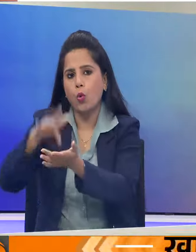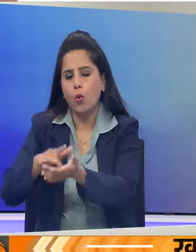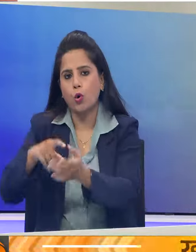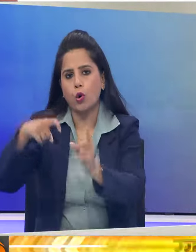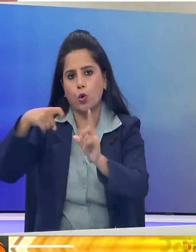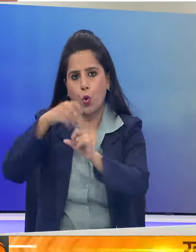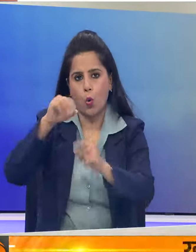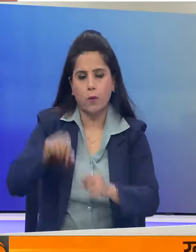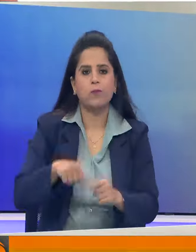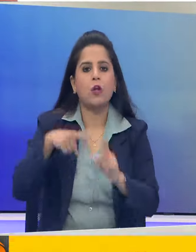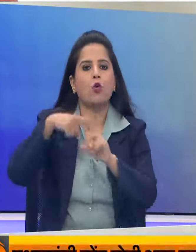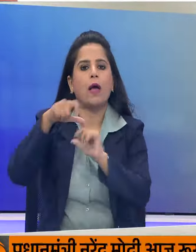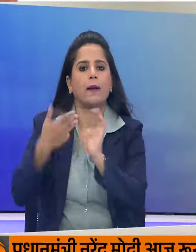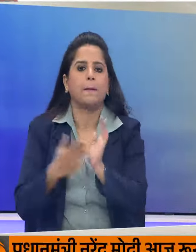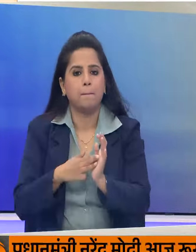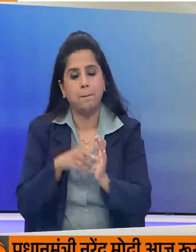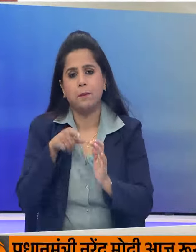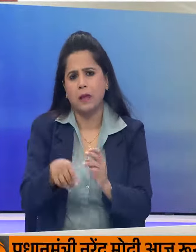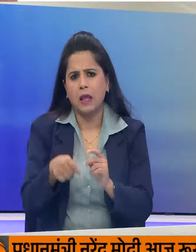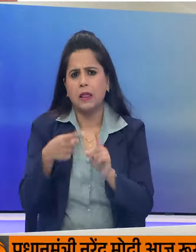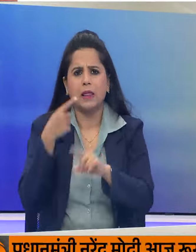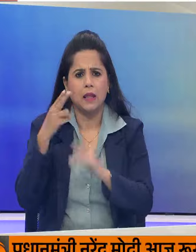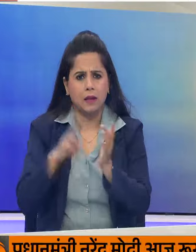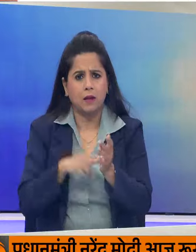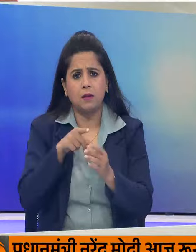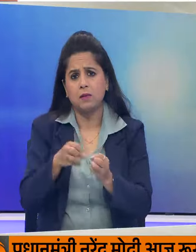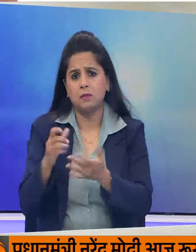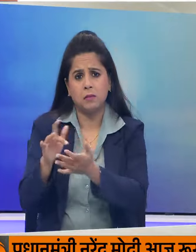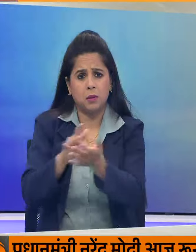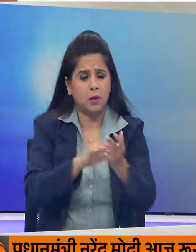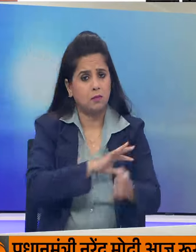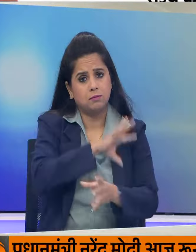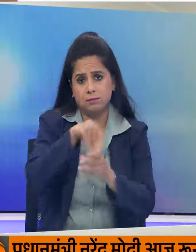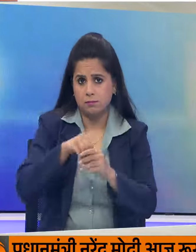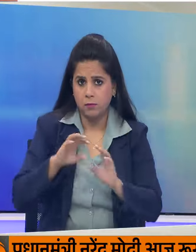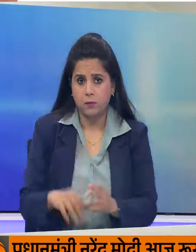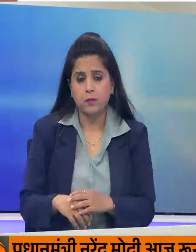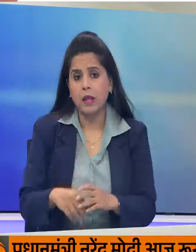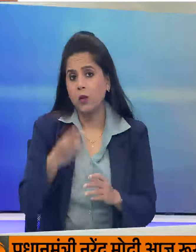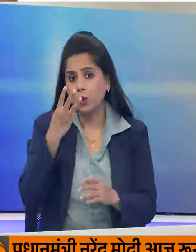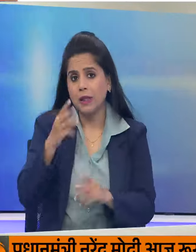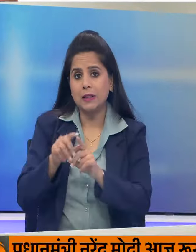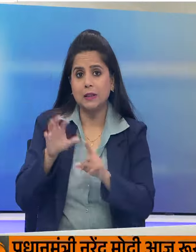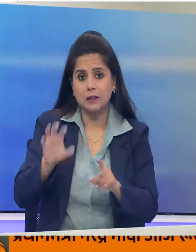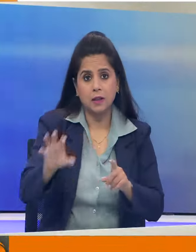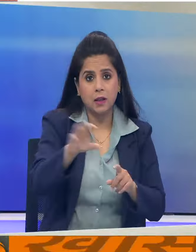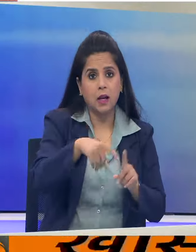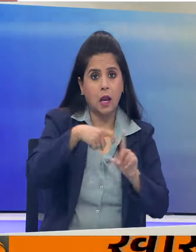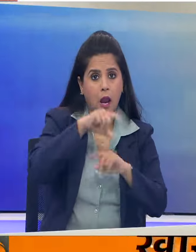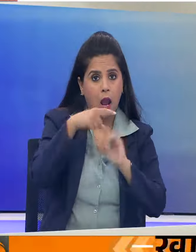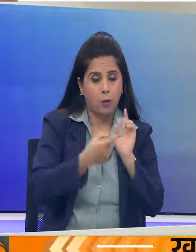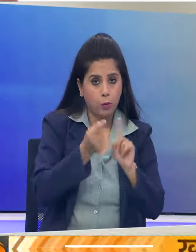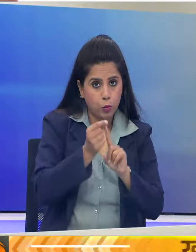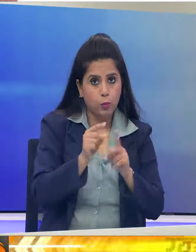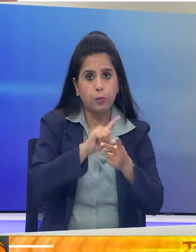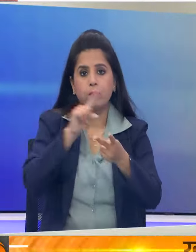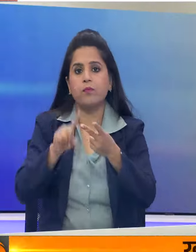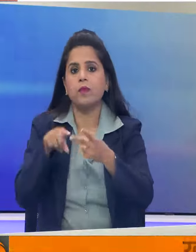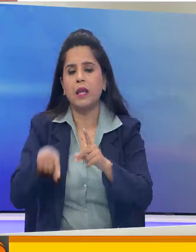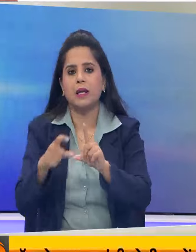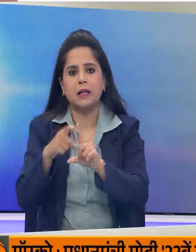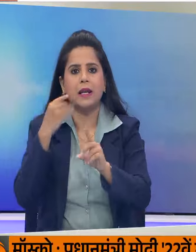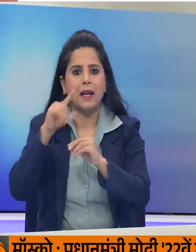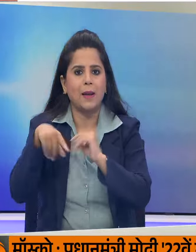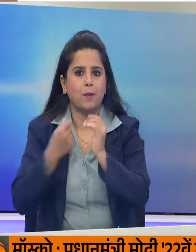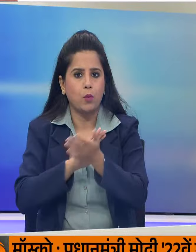कोकराझार, करीमगंज और तिनसुकिया प्रभावित जिलों में शामिल हैं। 3 जिलों कामरूप महानगर, कामरूप और